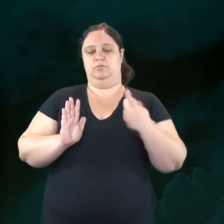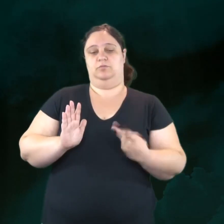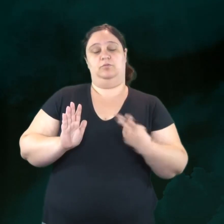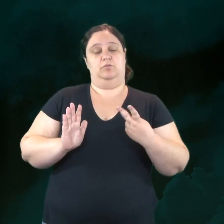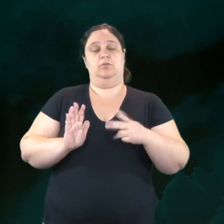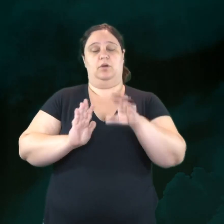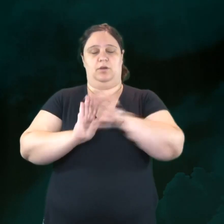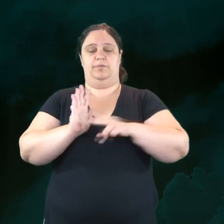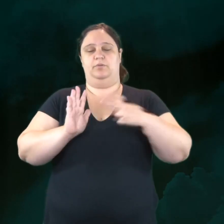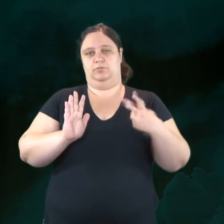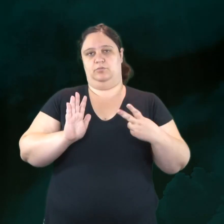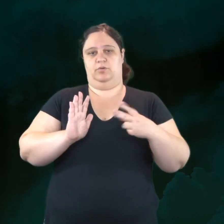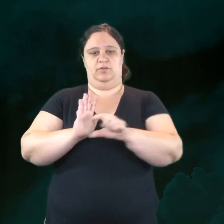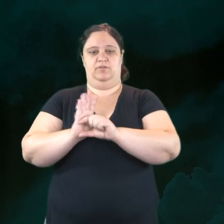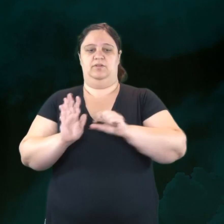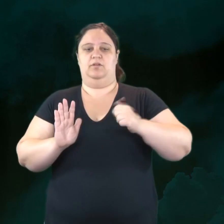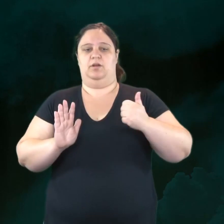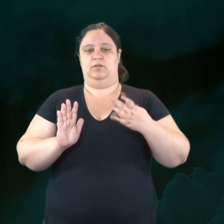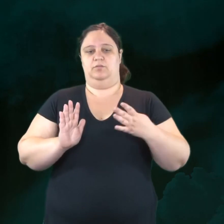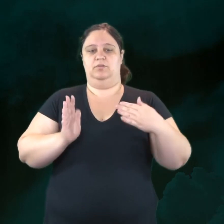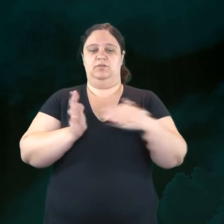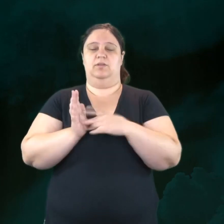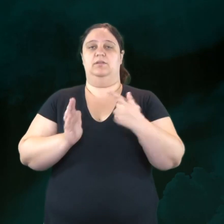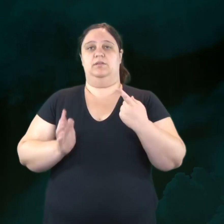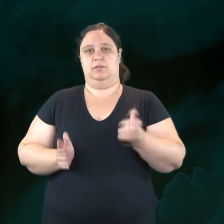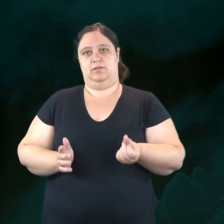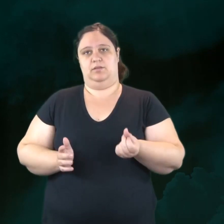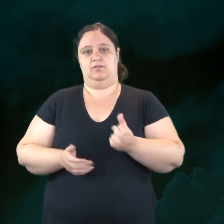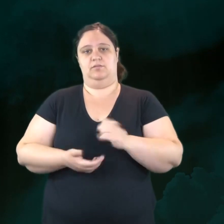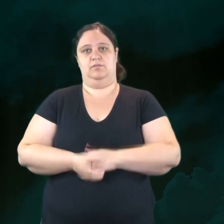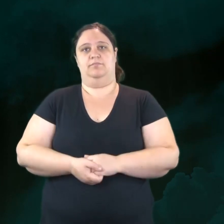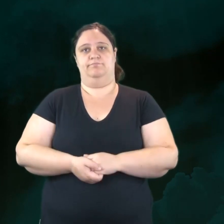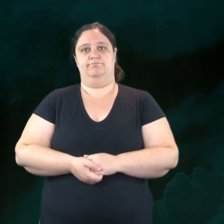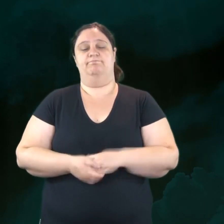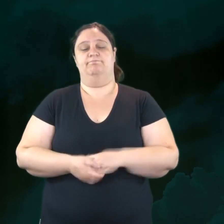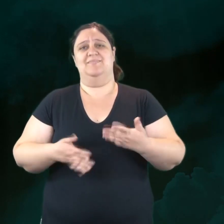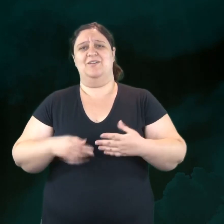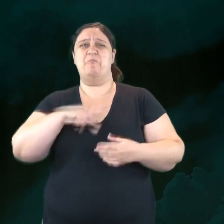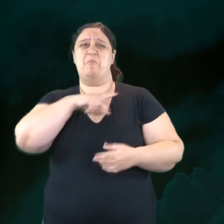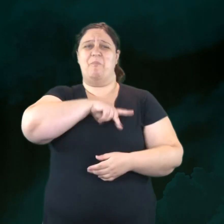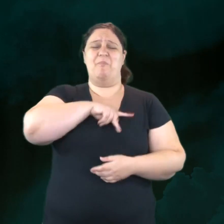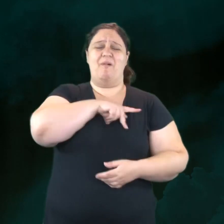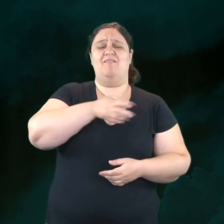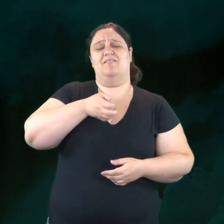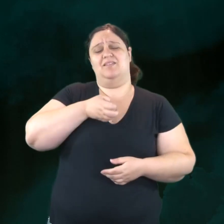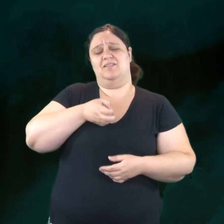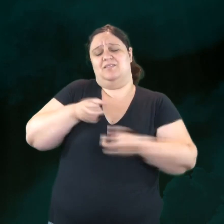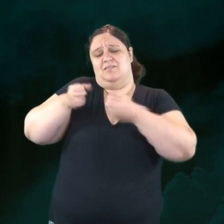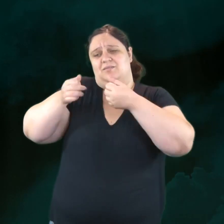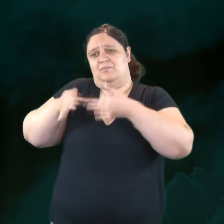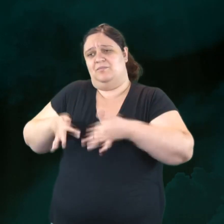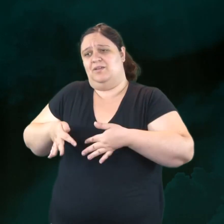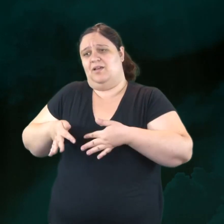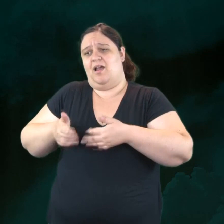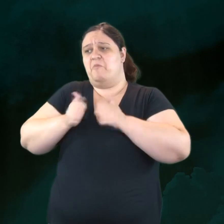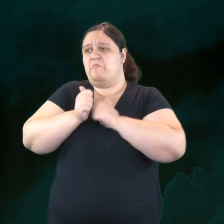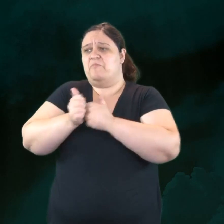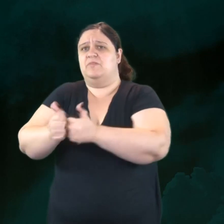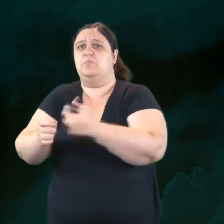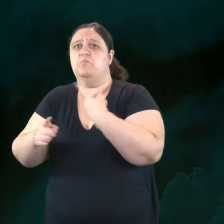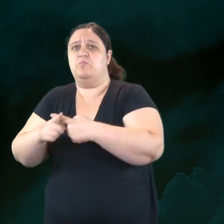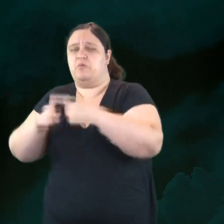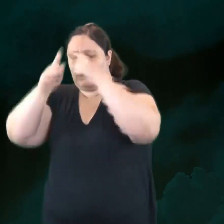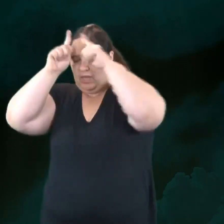quis consolá-los de que a perseguição que eles estavam passando, não porque eles eram gregos, essa